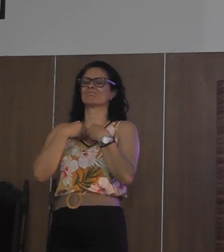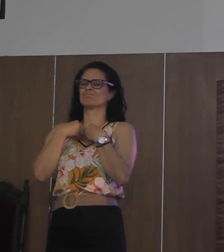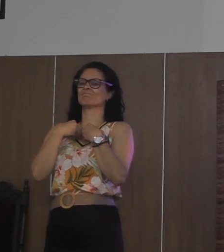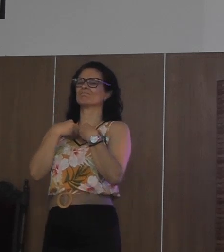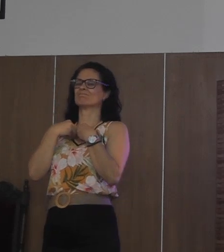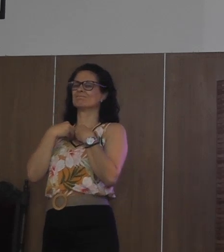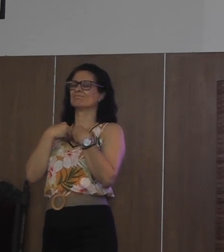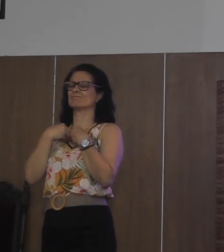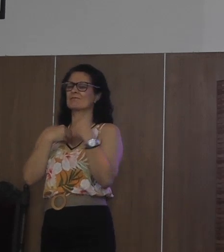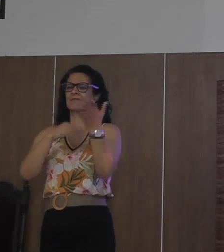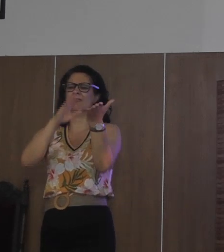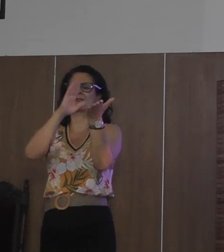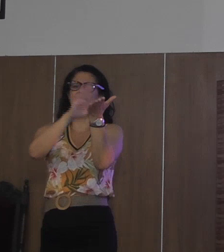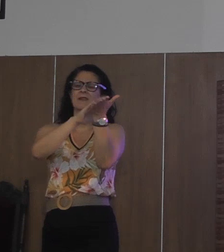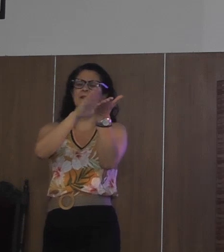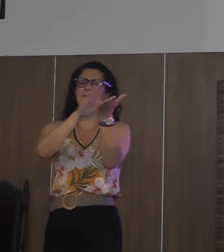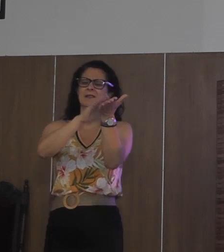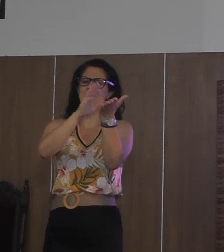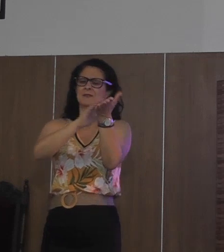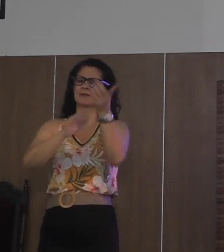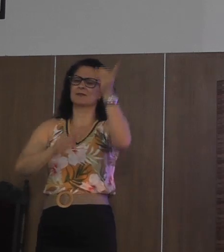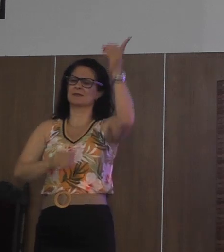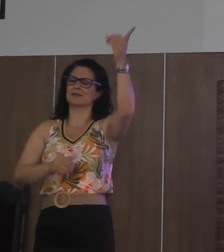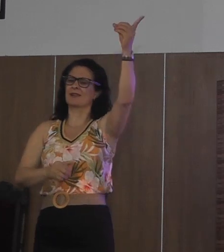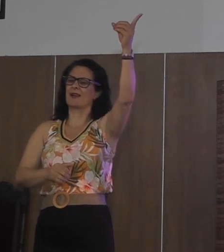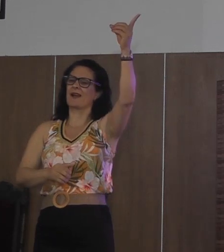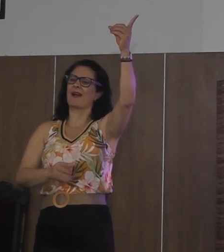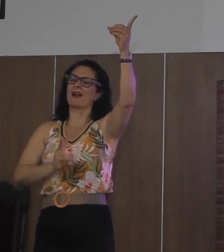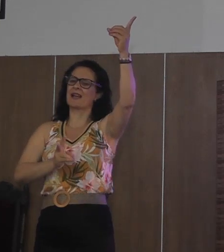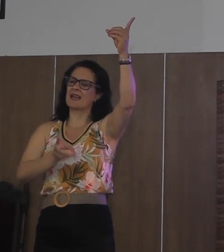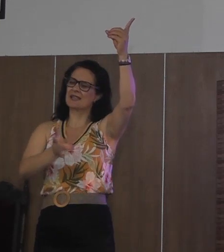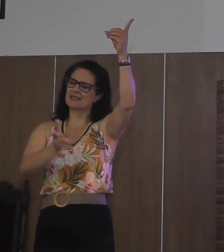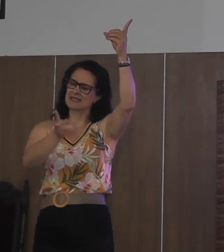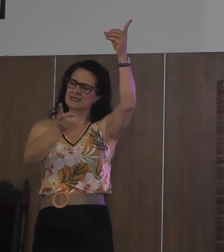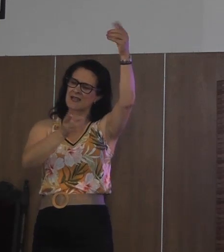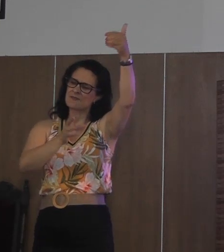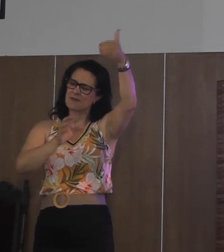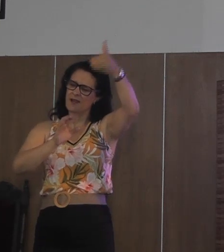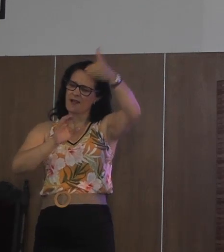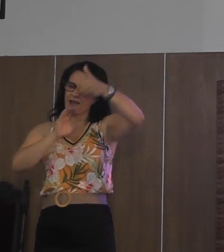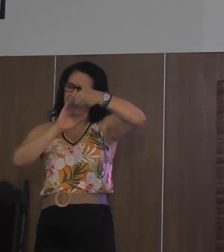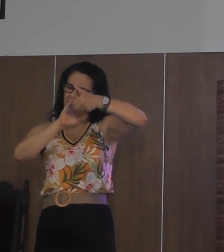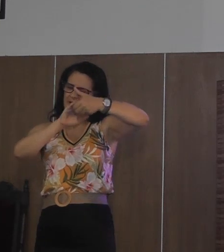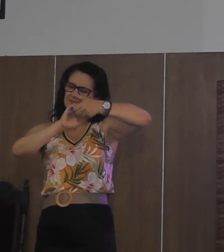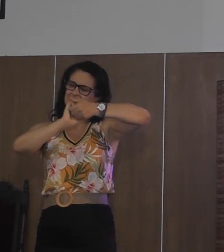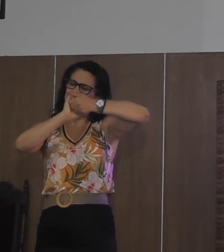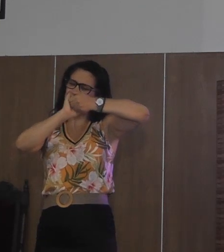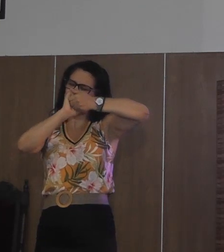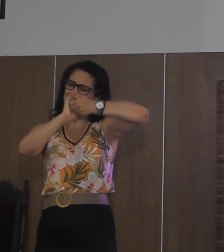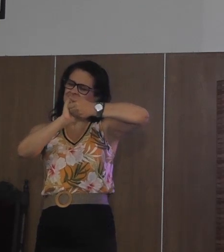A mão do Senhor tem operado em nós de maneira que não pode ser compreendida,